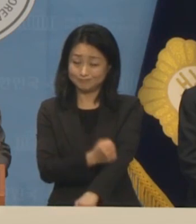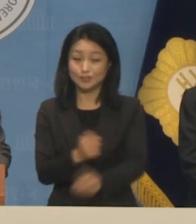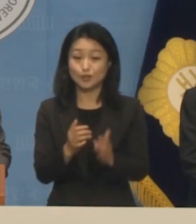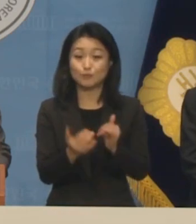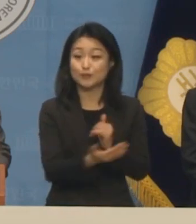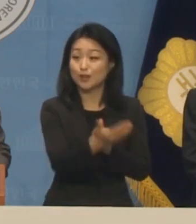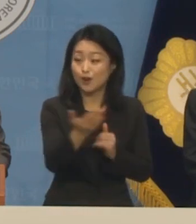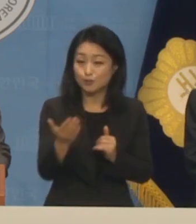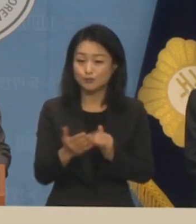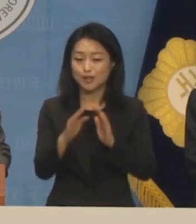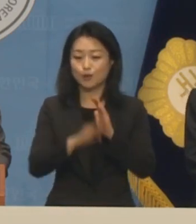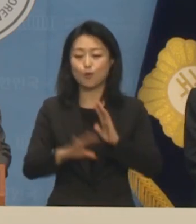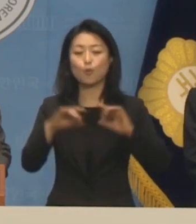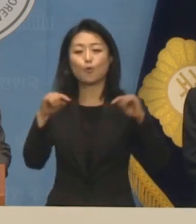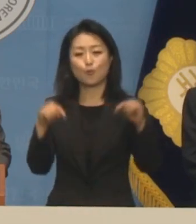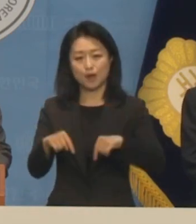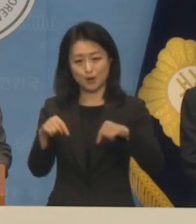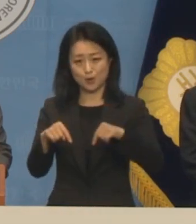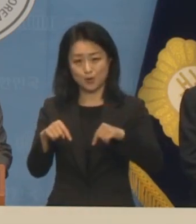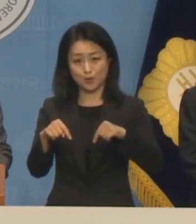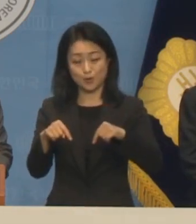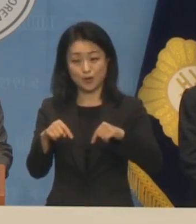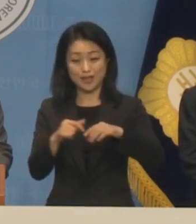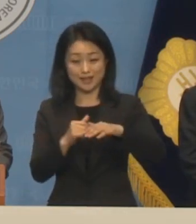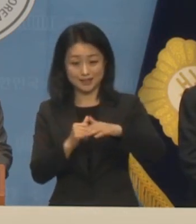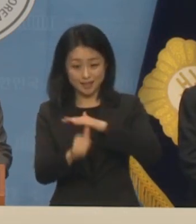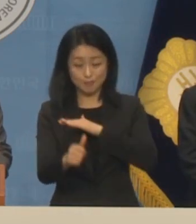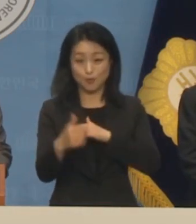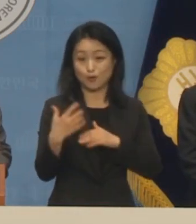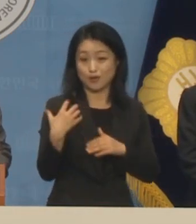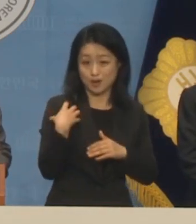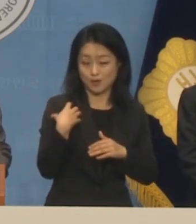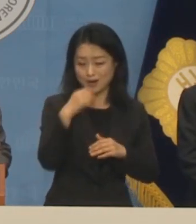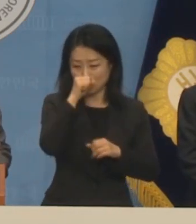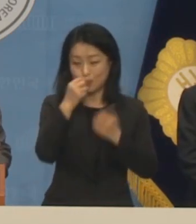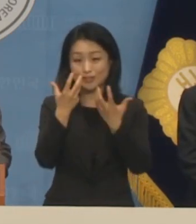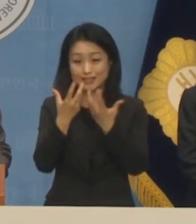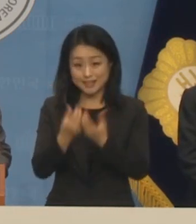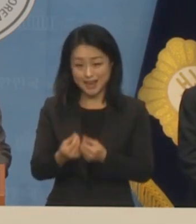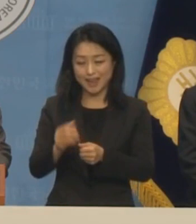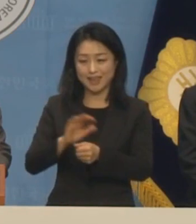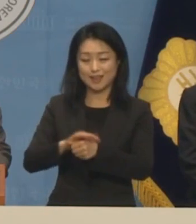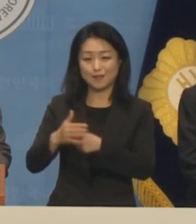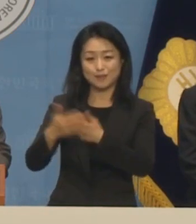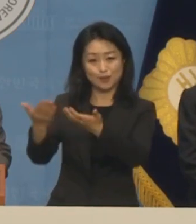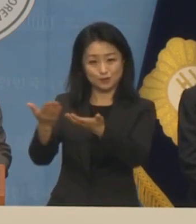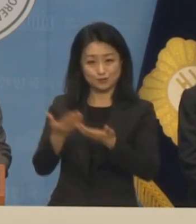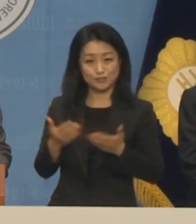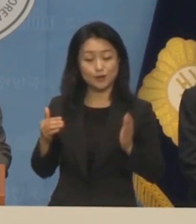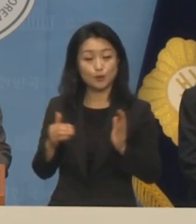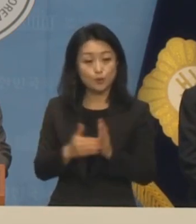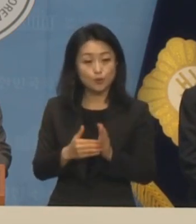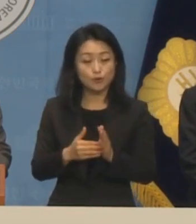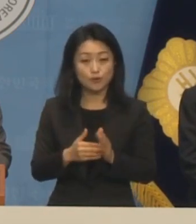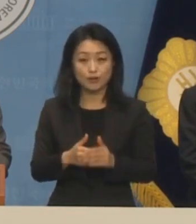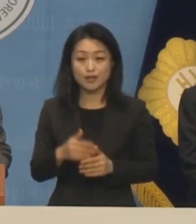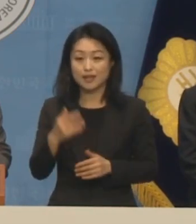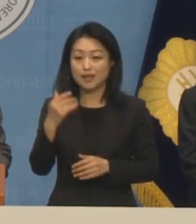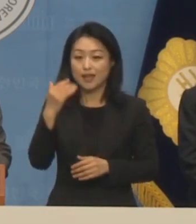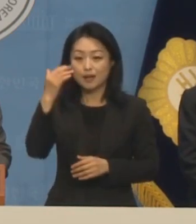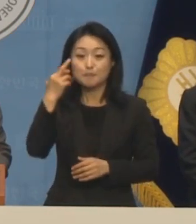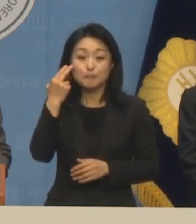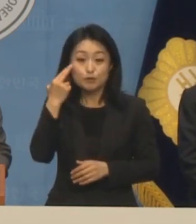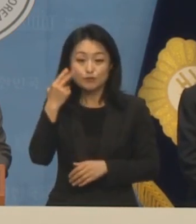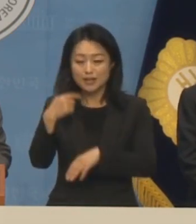자발적인 공공외교의 대표적인 좋은 사례를 보여주셨습니다. 특히 현지 교민들의